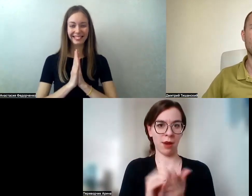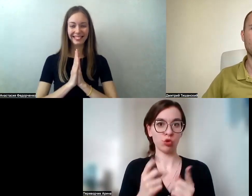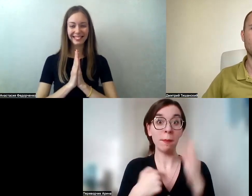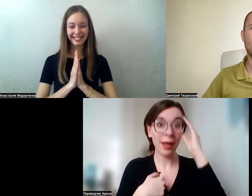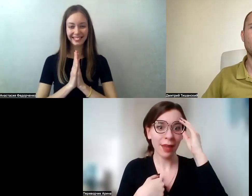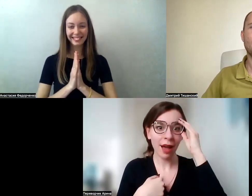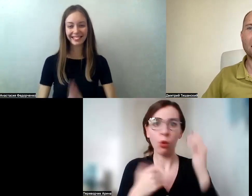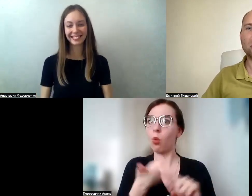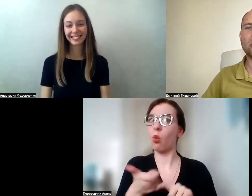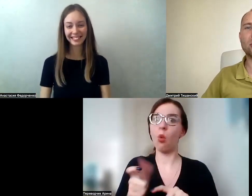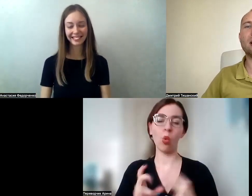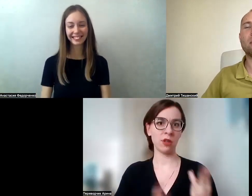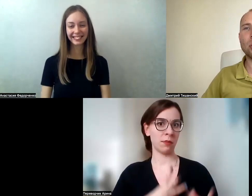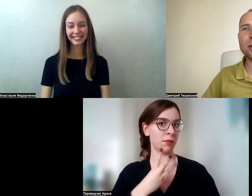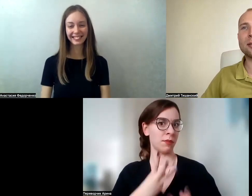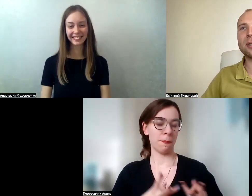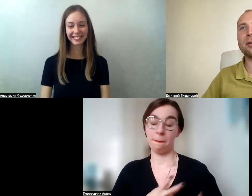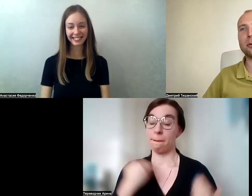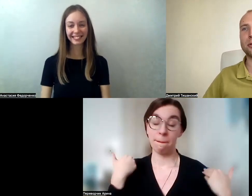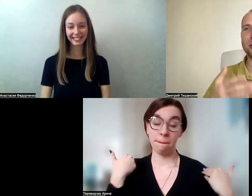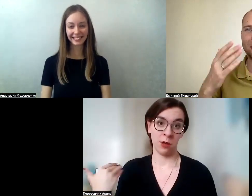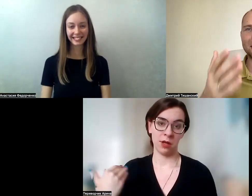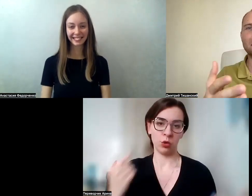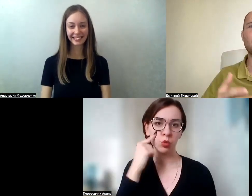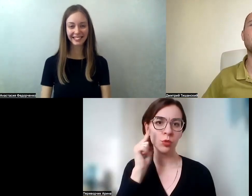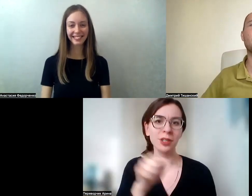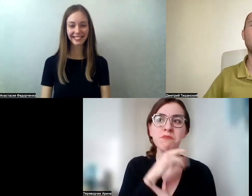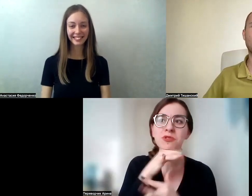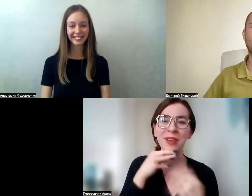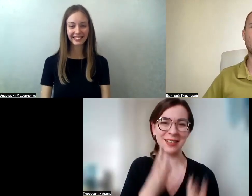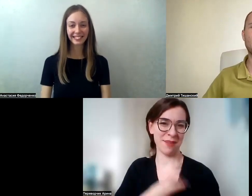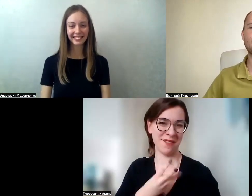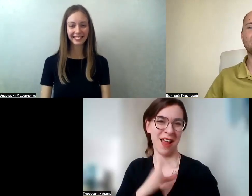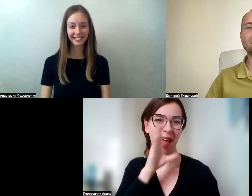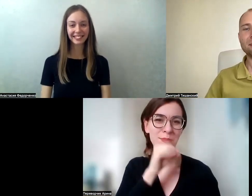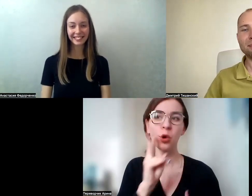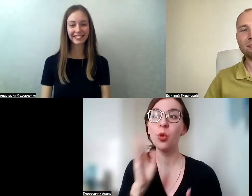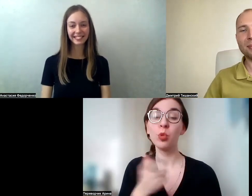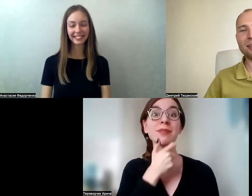сильно мотивируешь. Я думаю, что ты многих замотивируешь, тех, кто будет смотреть наше видео.